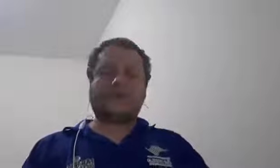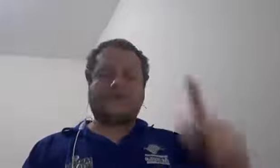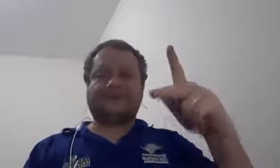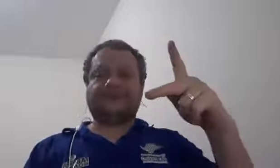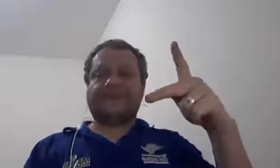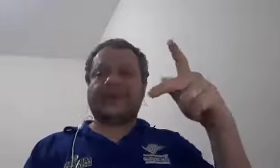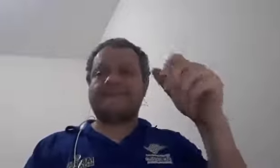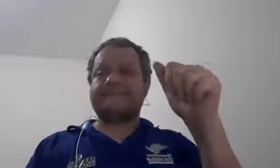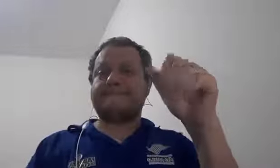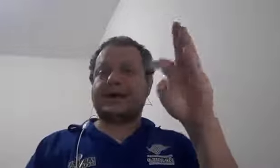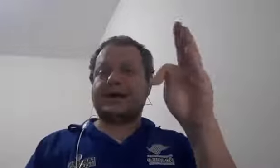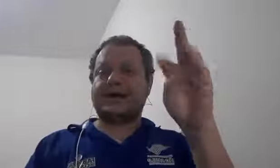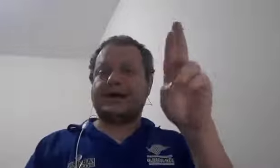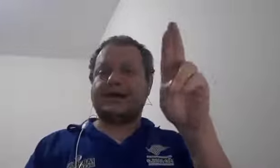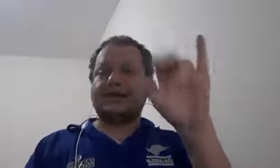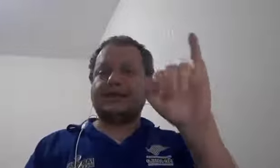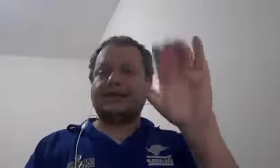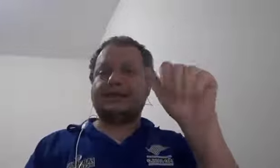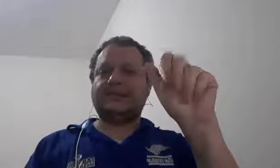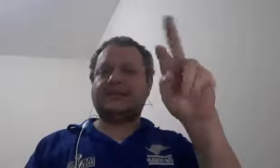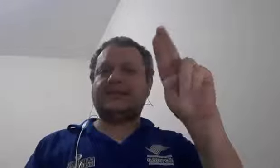Sinal. Patriarca.